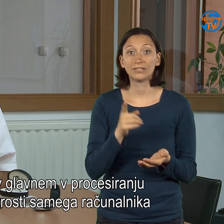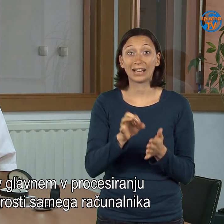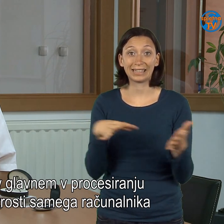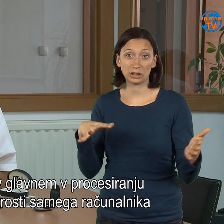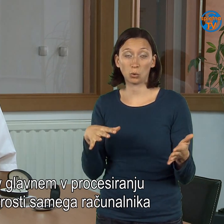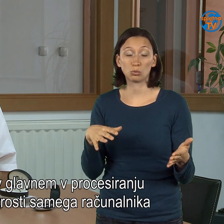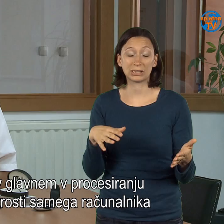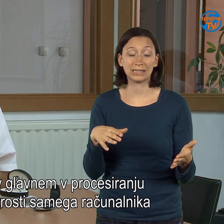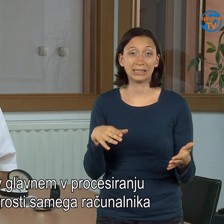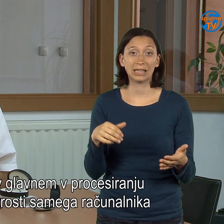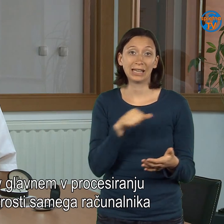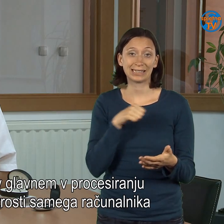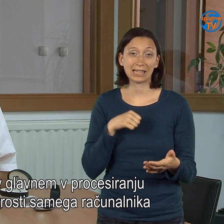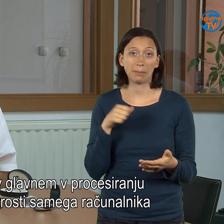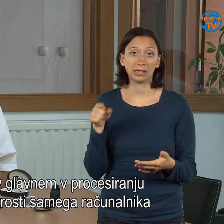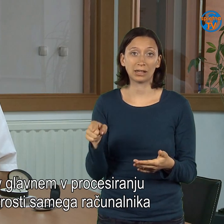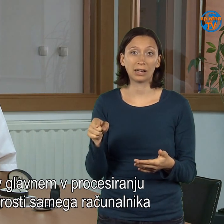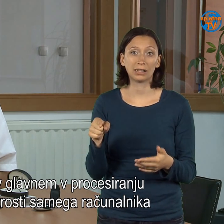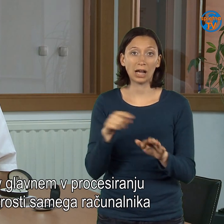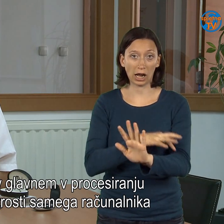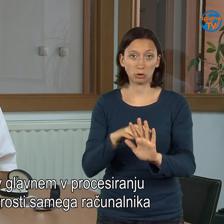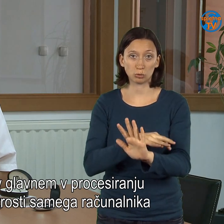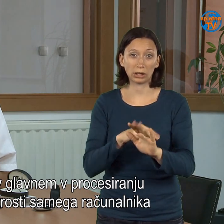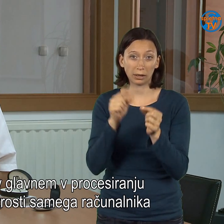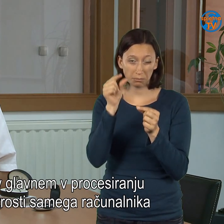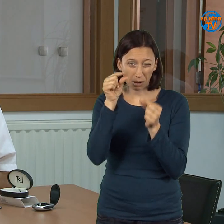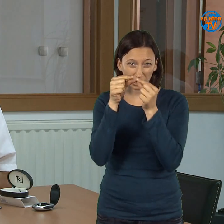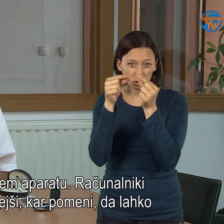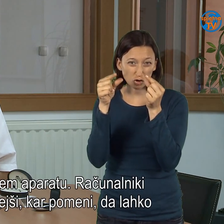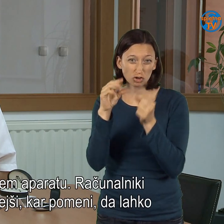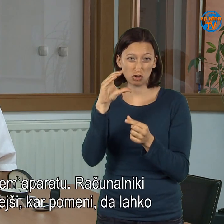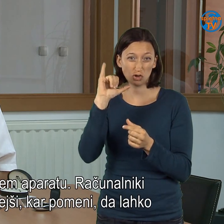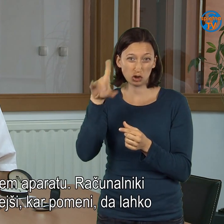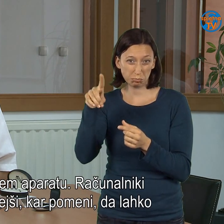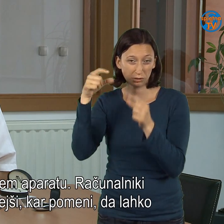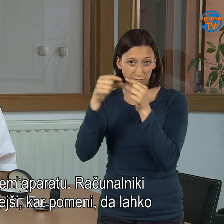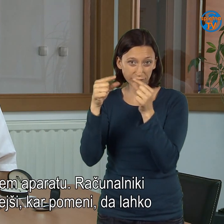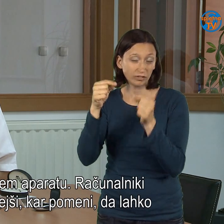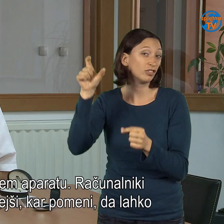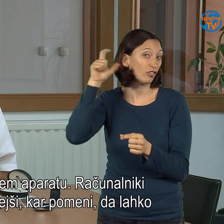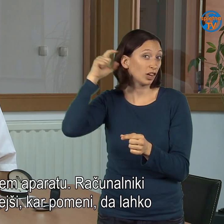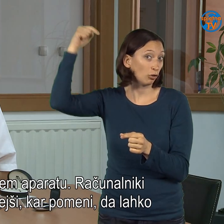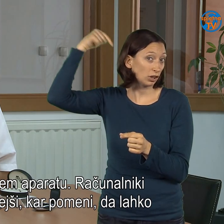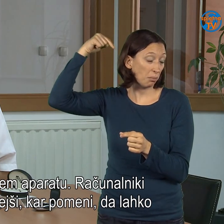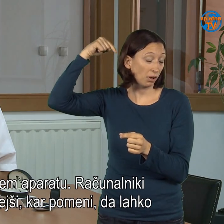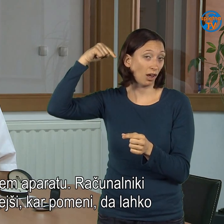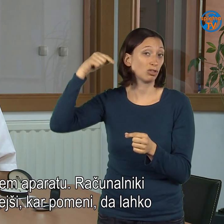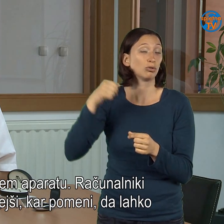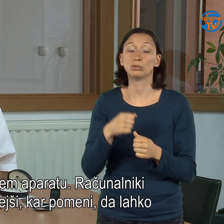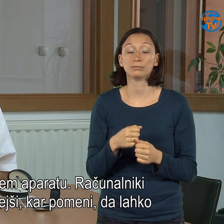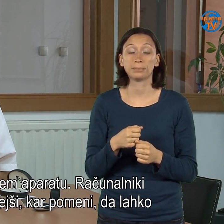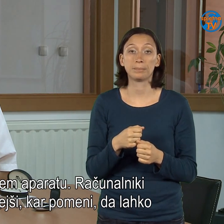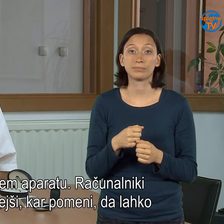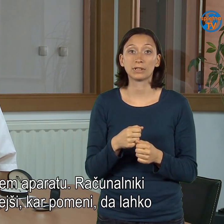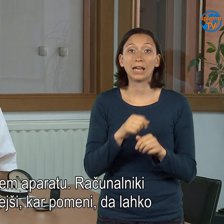in v hitrosti samega tega računalnika, tega mini čipa v samem slušnem aparatu.